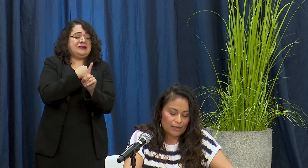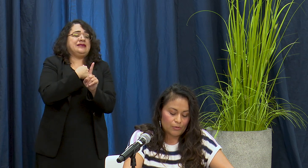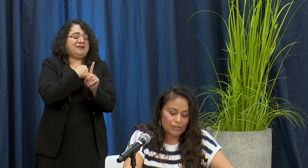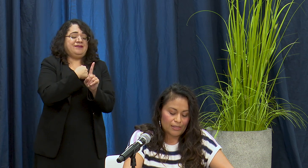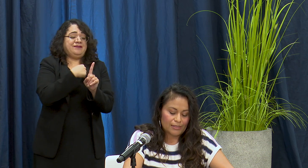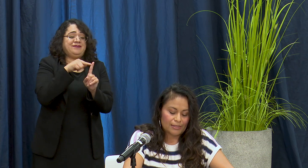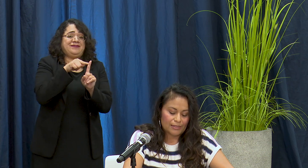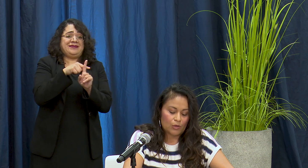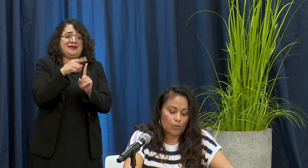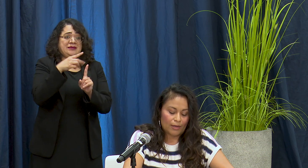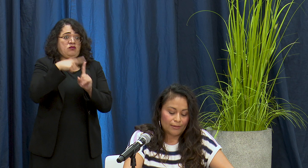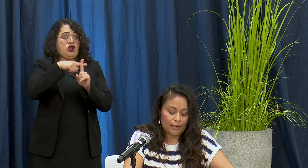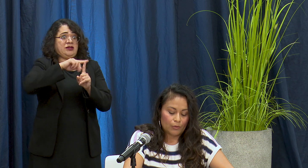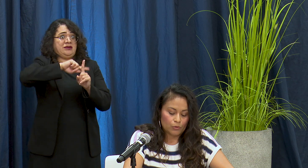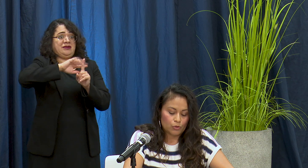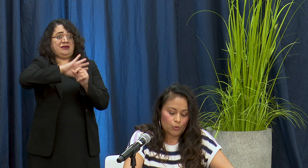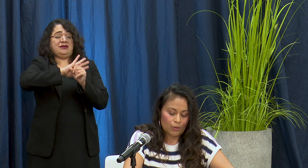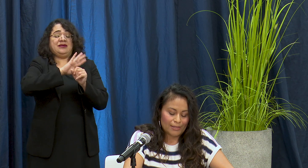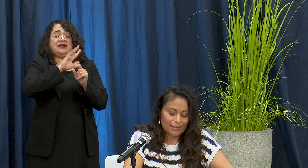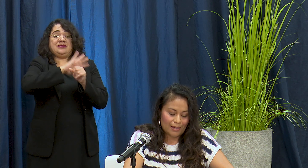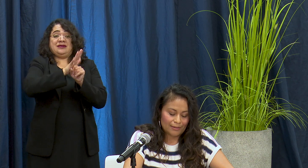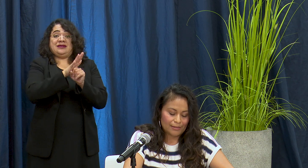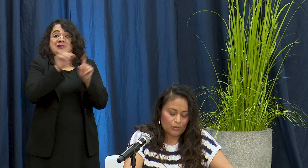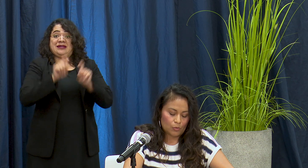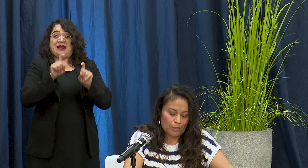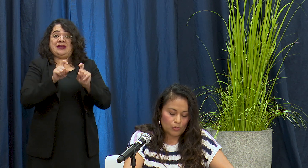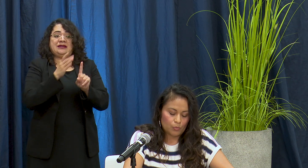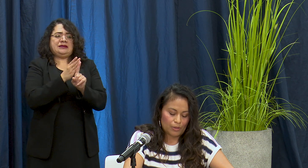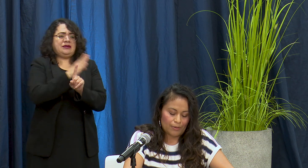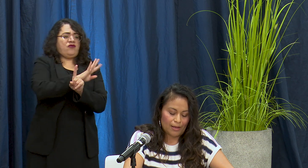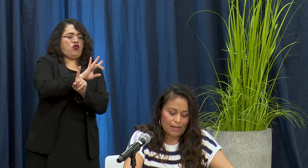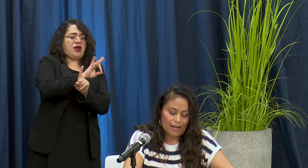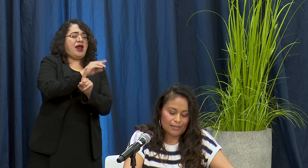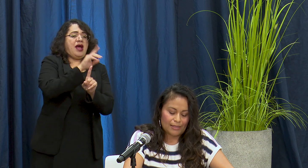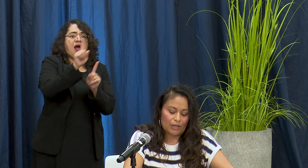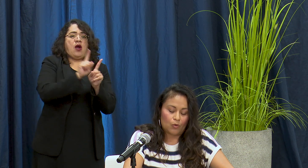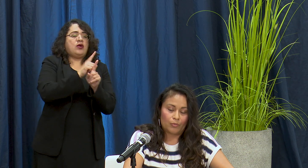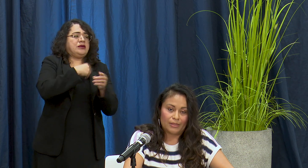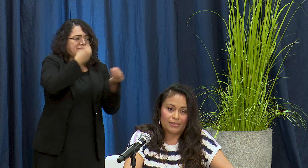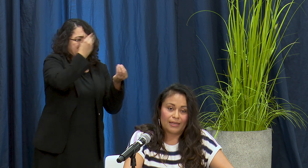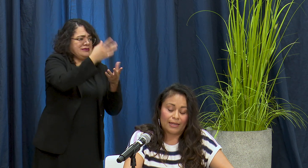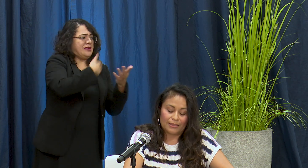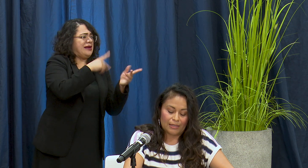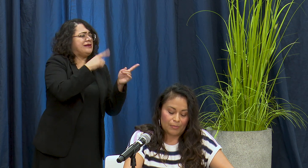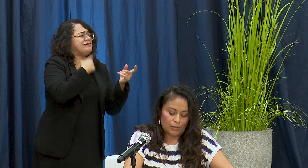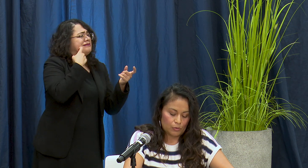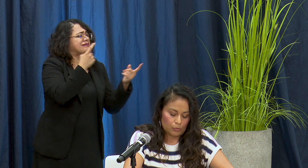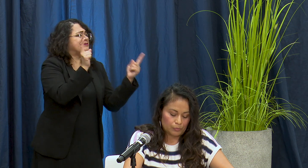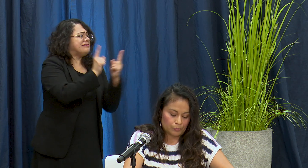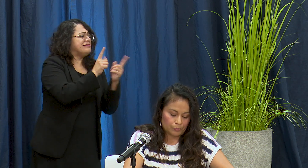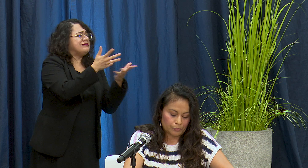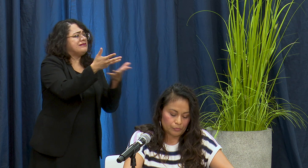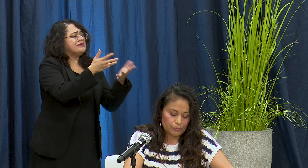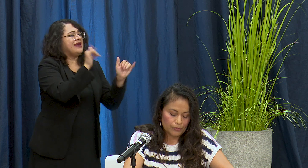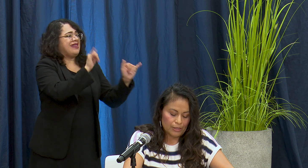estuvieron cerca de ustedes desde 48 horas antes de tomar su prueba hasta que comience el